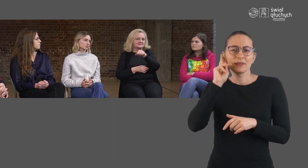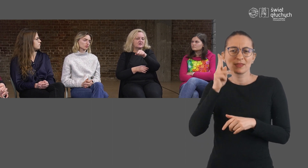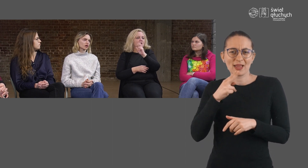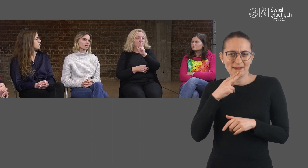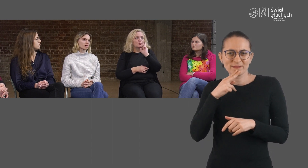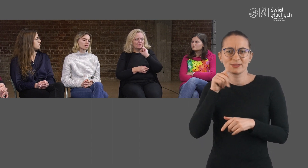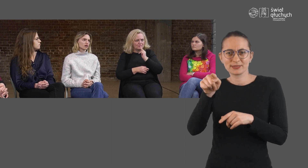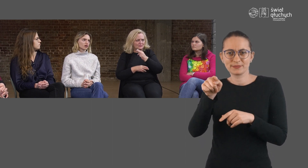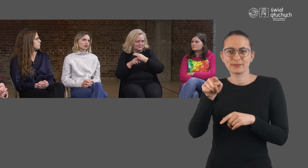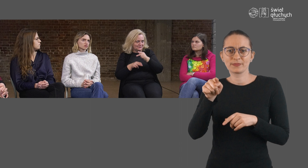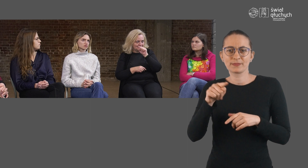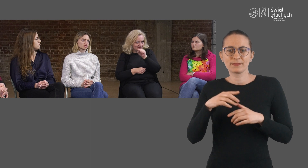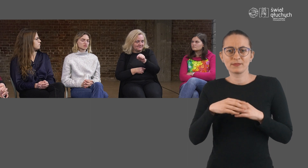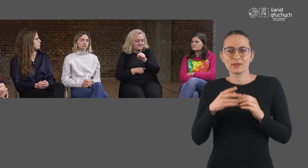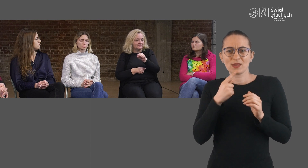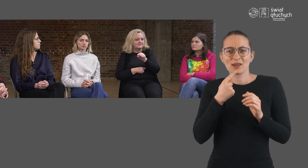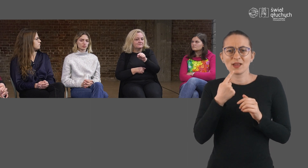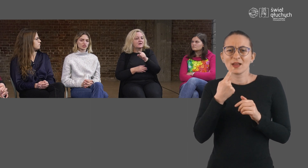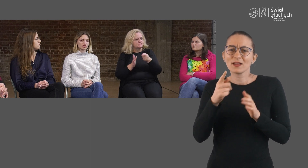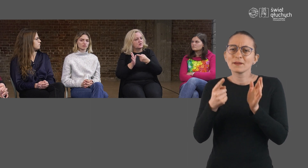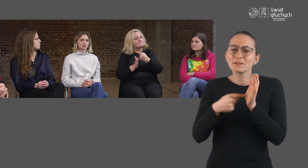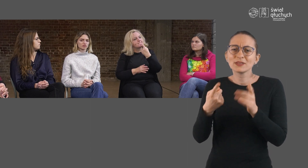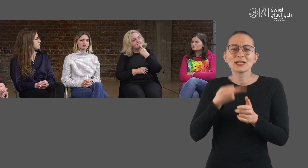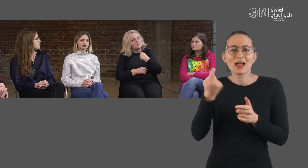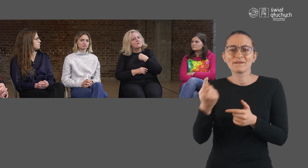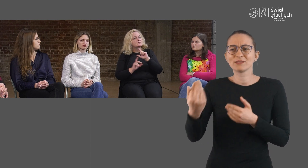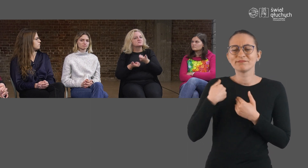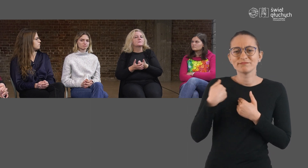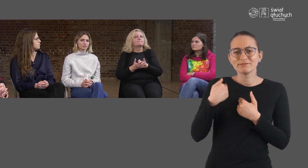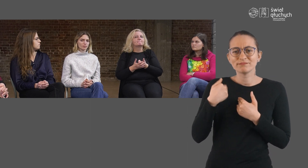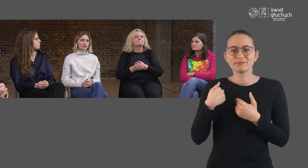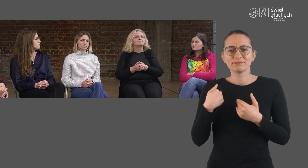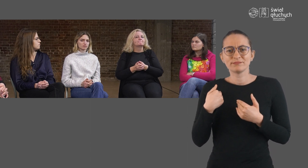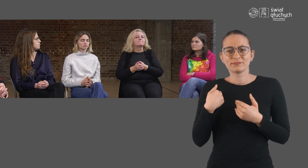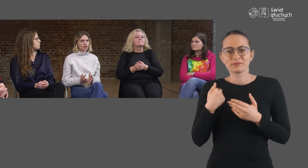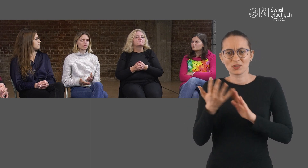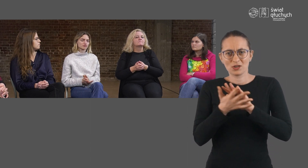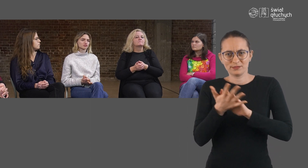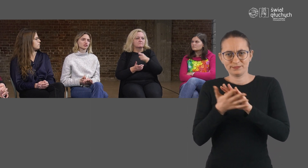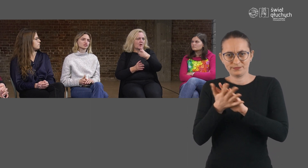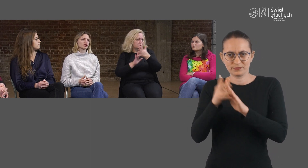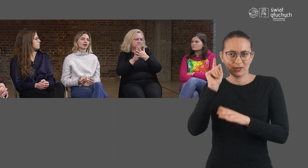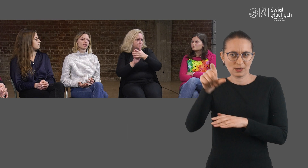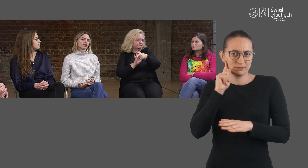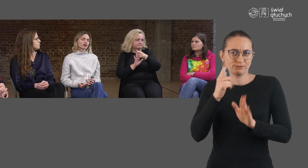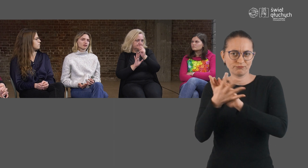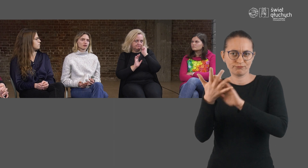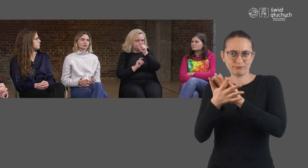która była głucha, często mi mówiła, że jakby, no migała oczywiście,